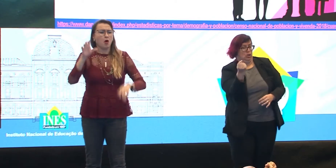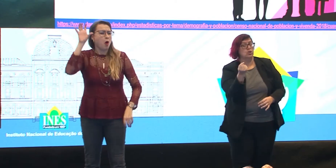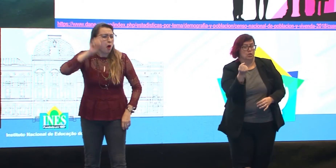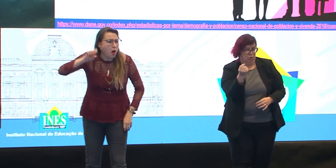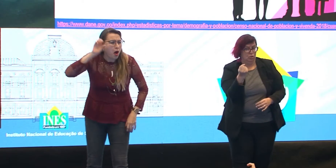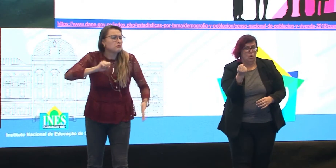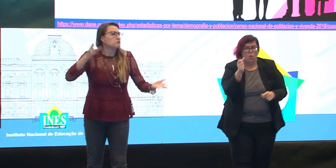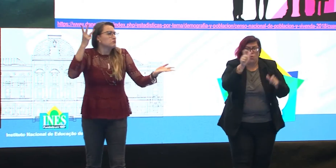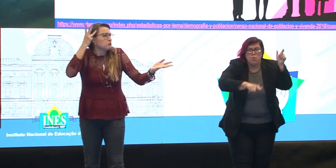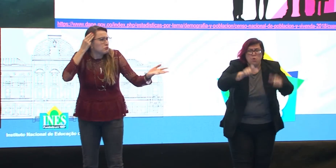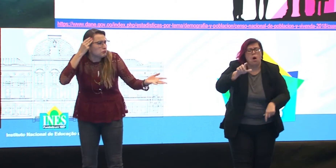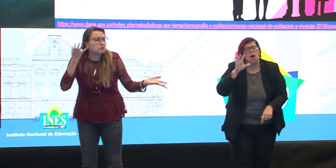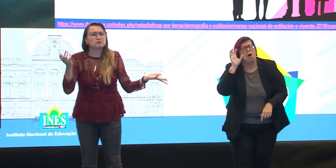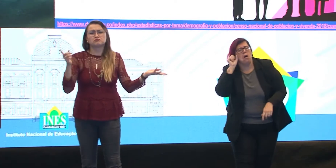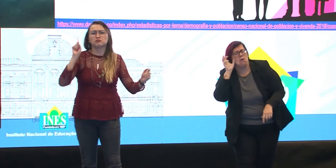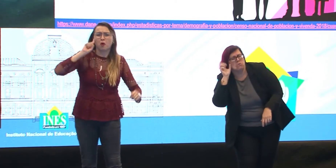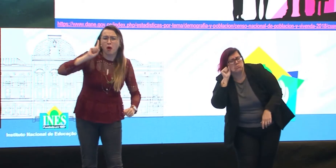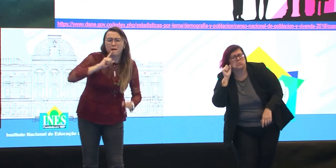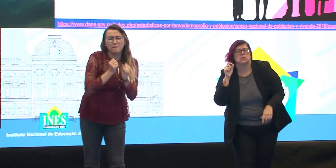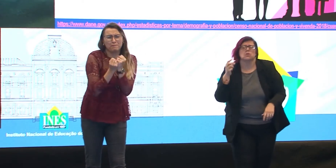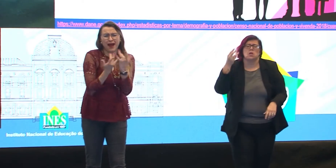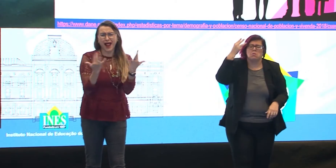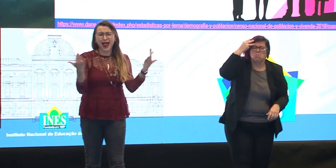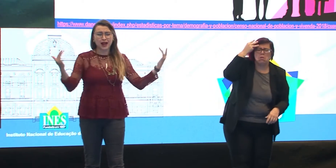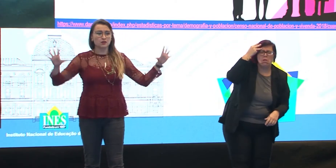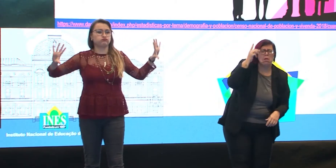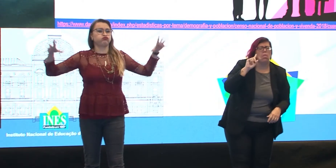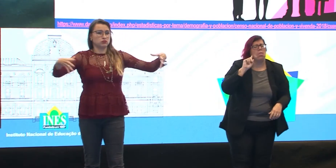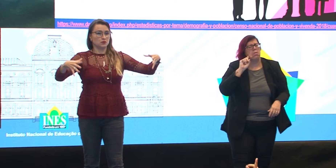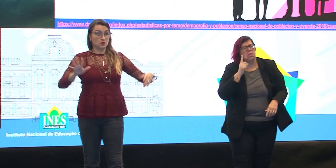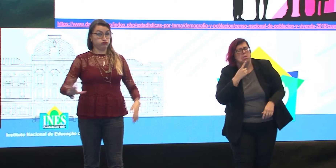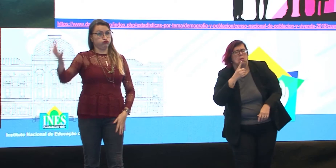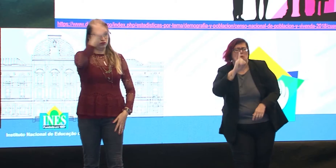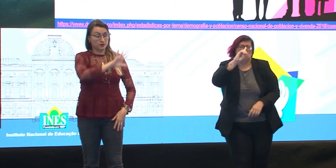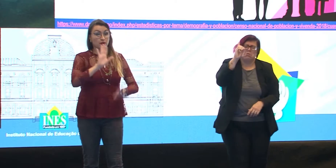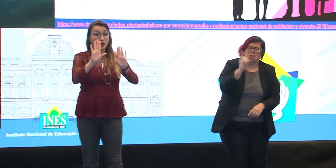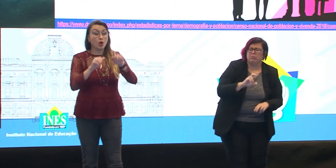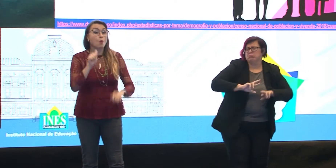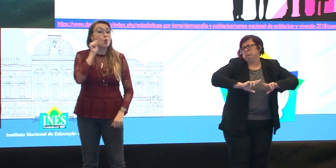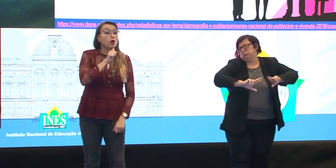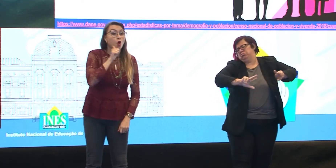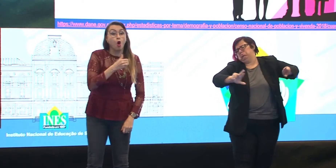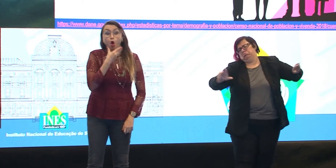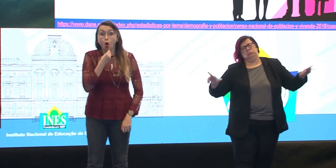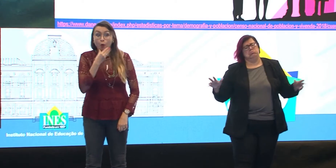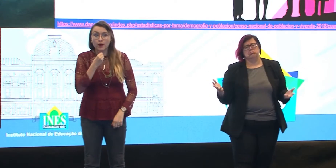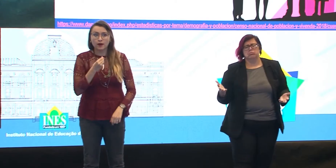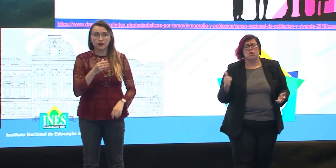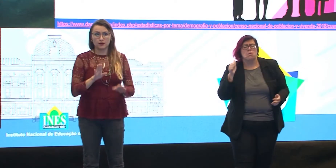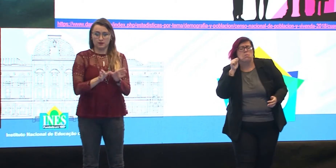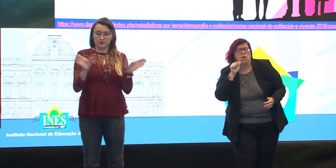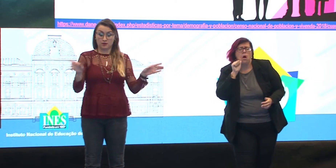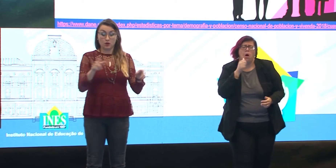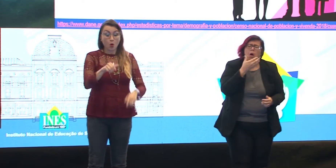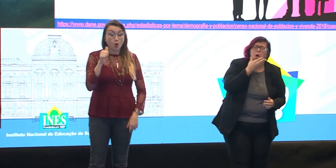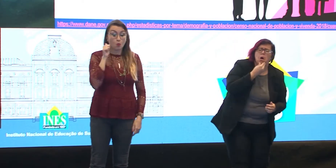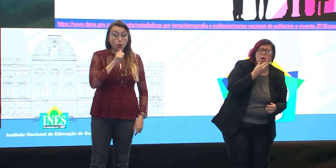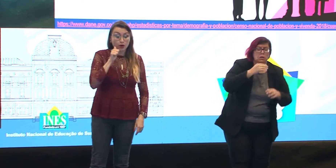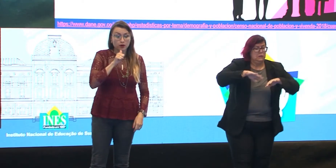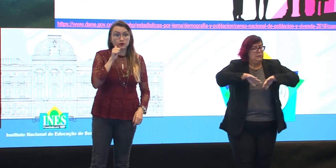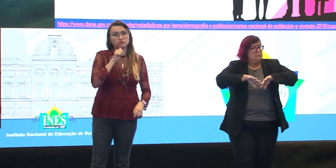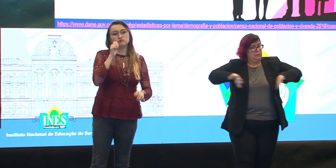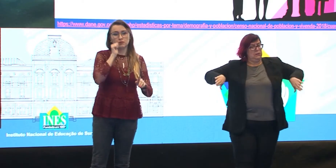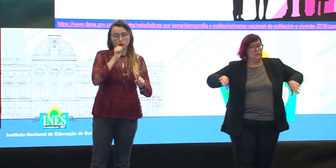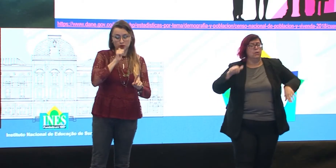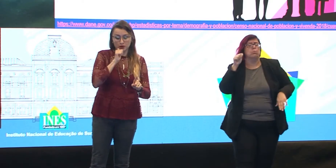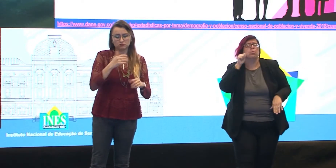de habitantes, é a população dos dias de hoje na Colômbia, entre surdos e ouvintes. Só que a gente tem